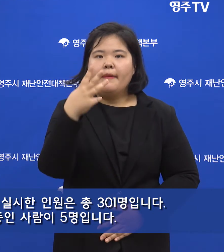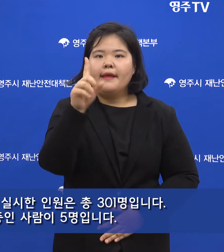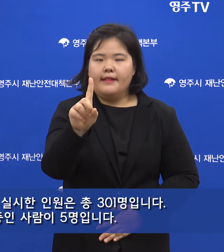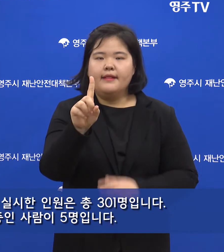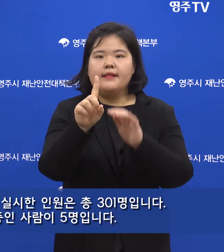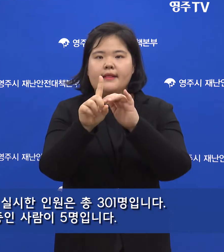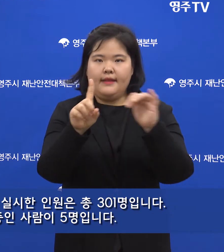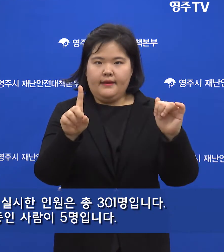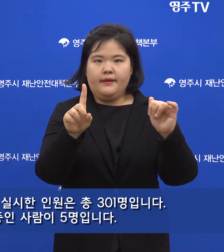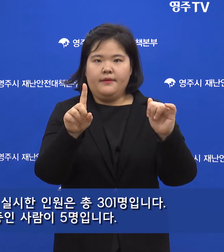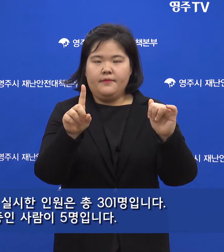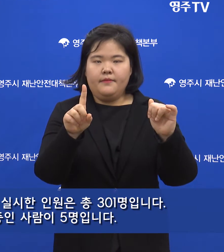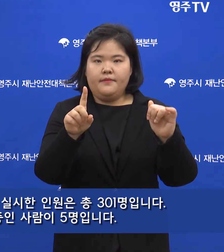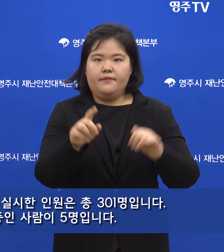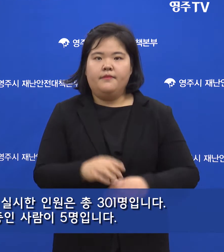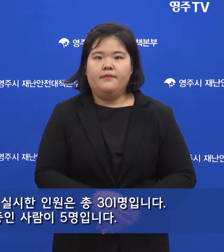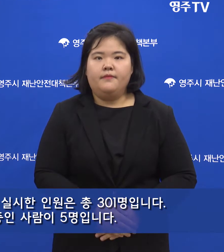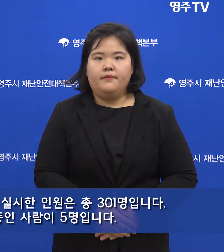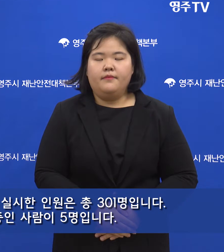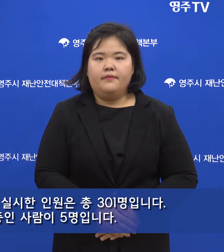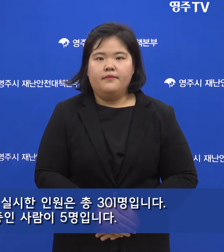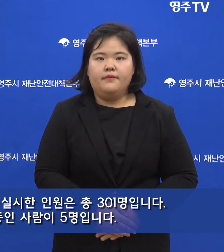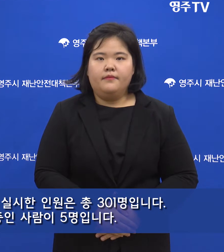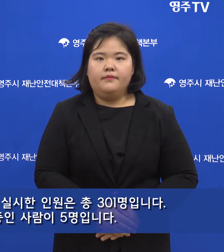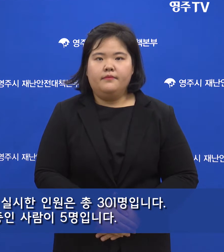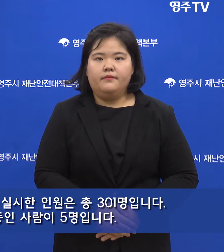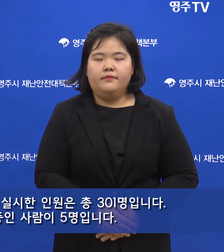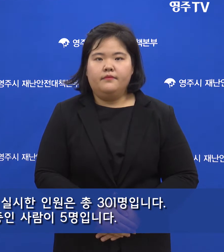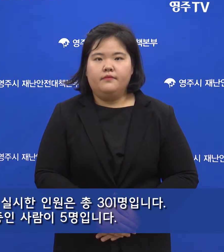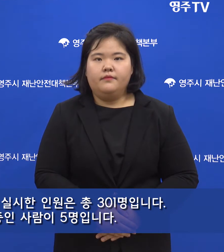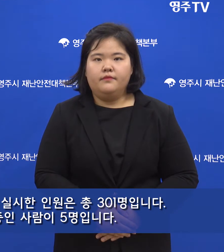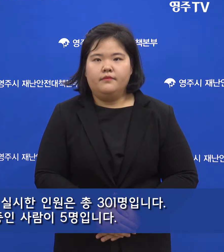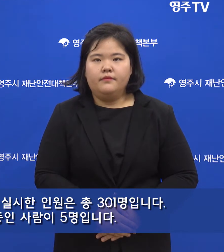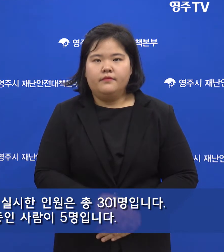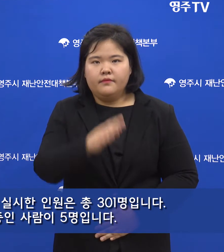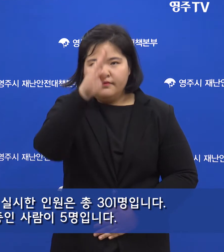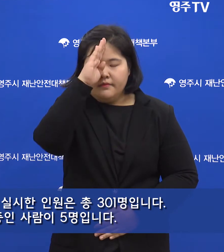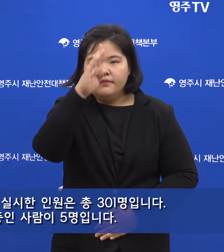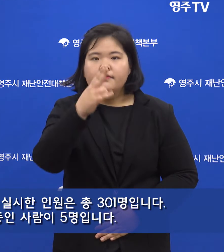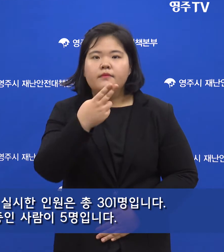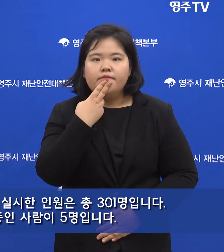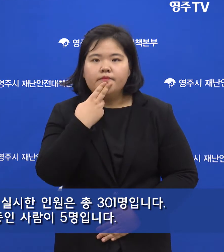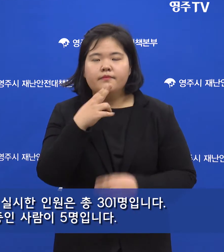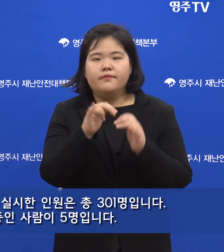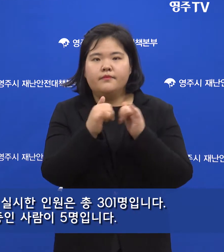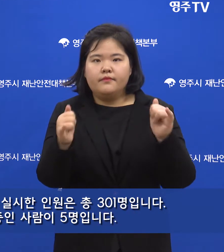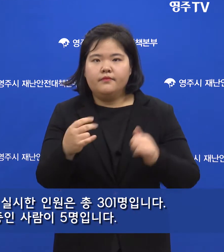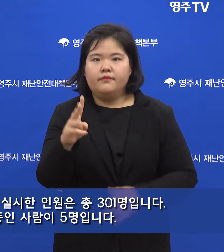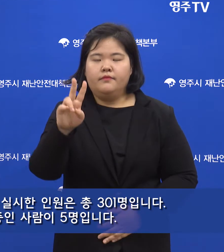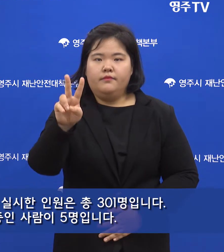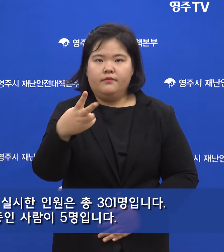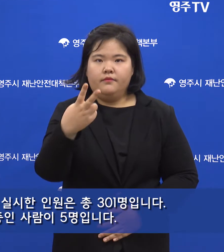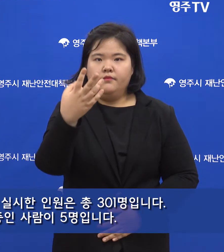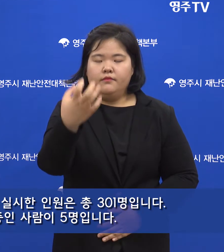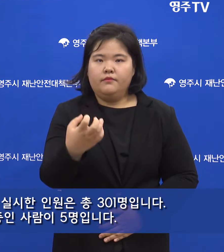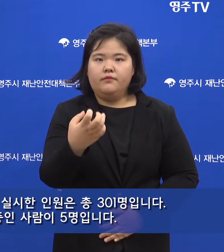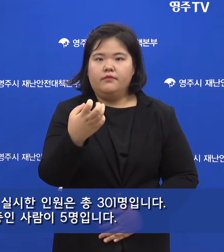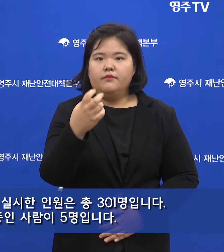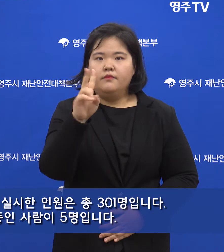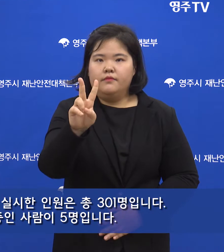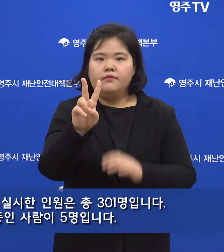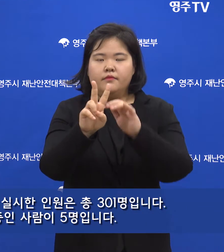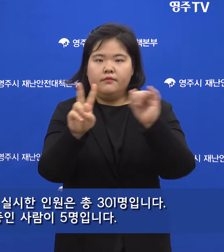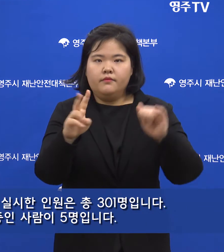301명입니다. 301명이고, 그 중에 음성이 지금 292명, 그리고 아직